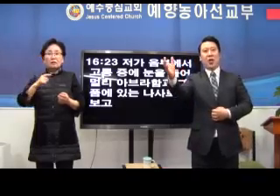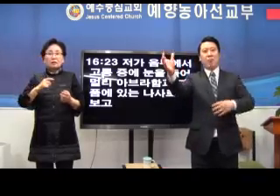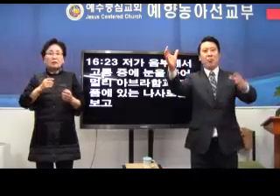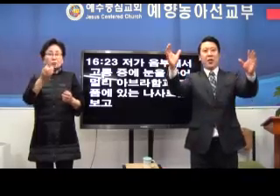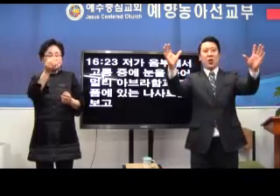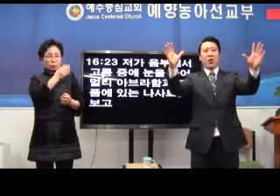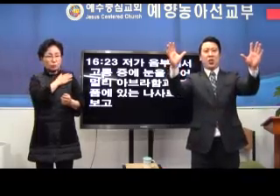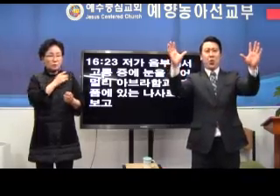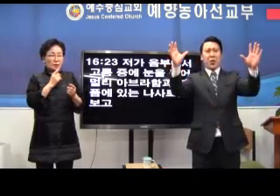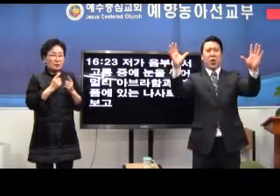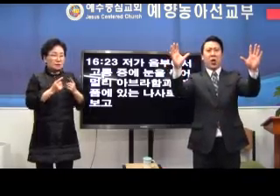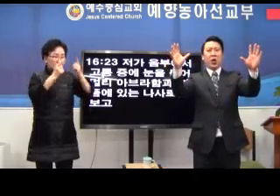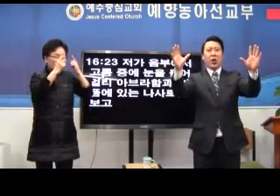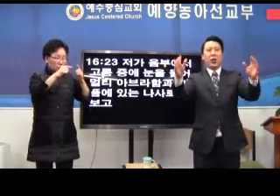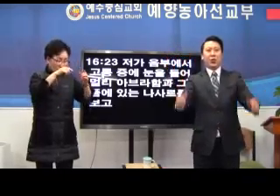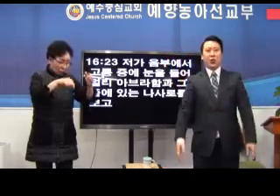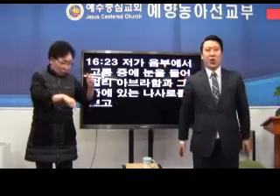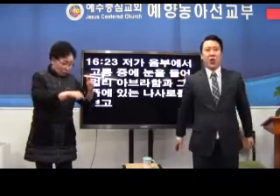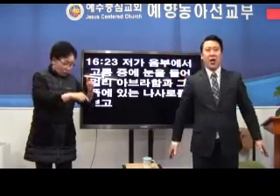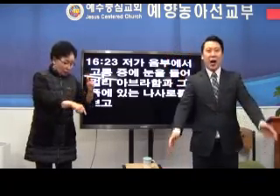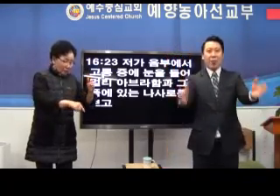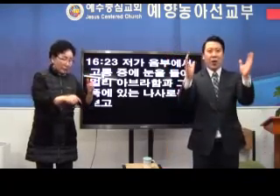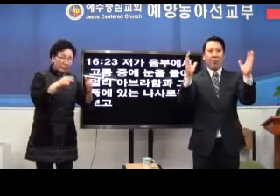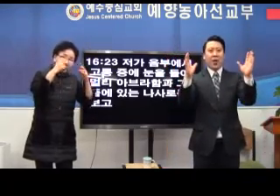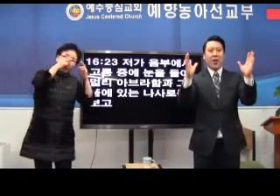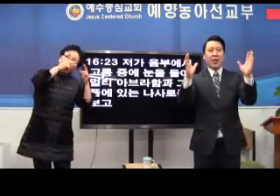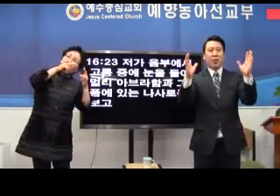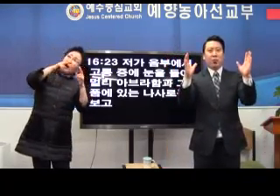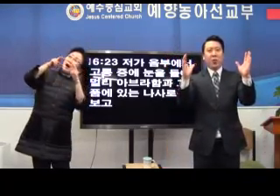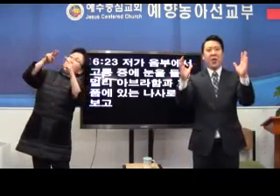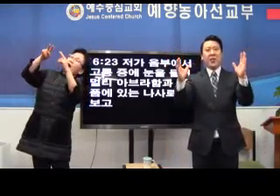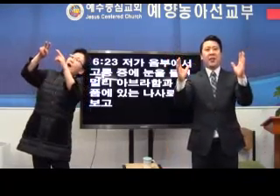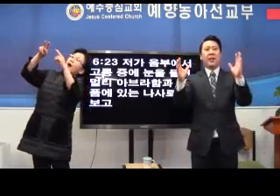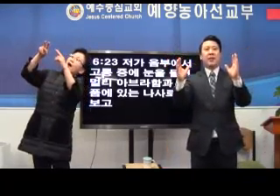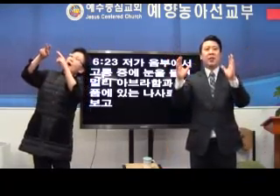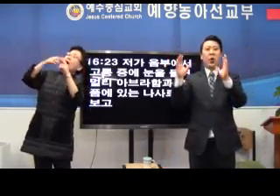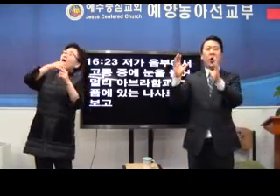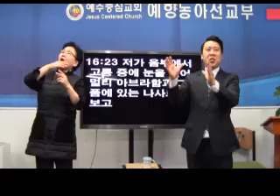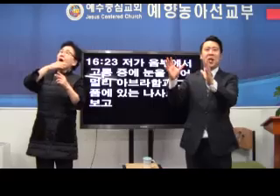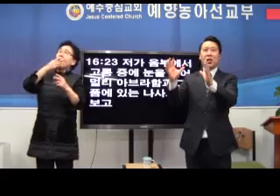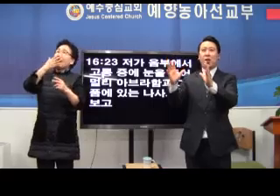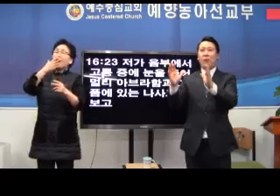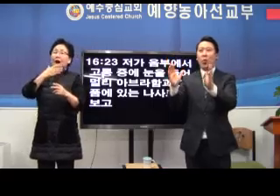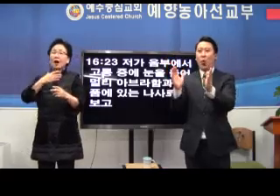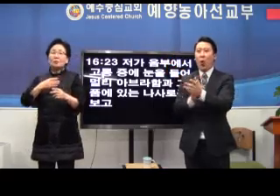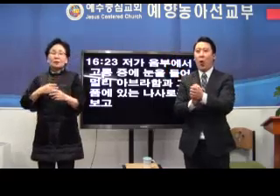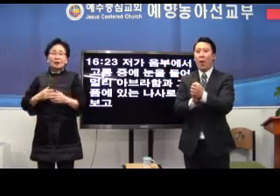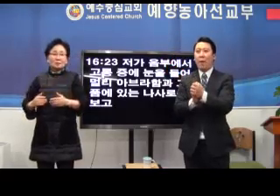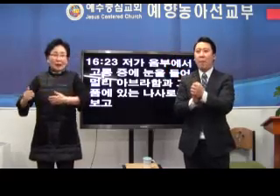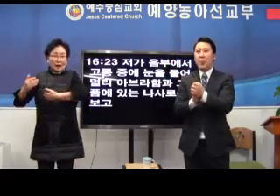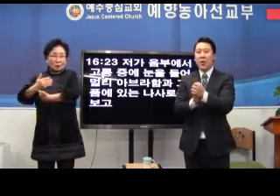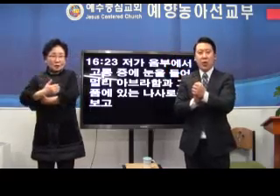부자가 음부에서 지옥에서 늘 들어 아브라함과 그 품에 있는 거지 나사로를 보고,